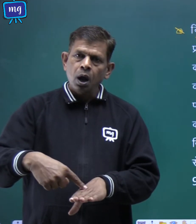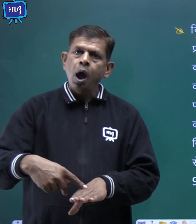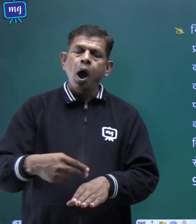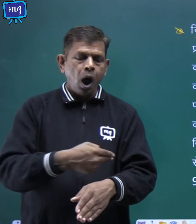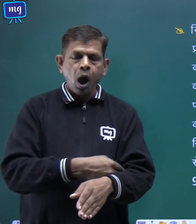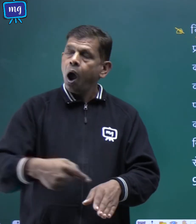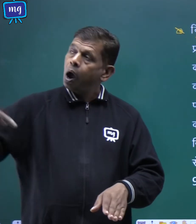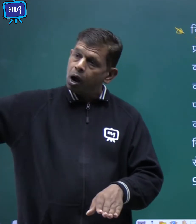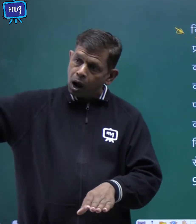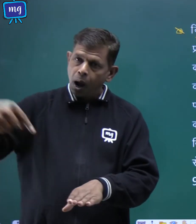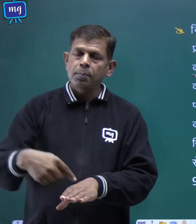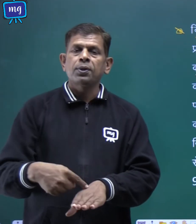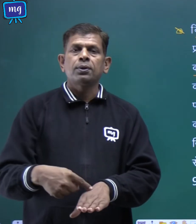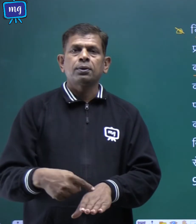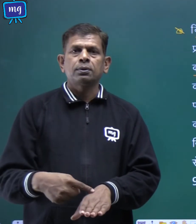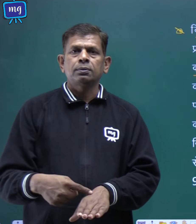आपतित किरण कहते हैं।